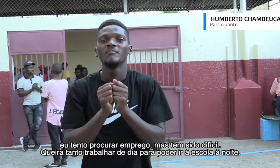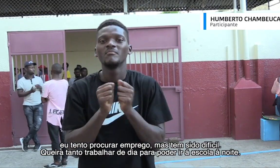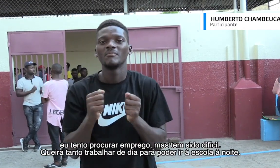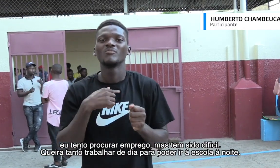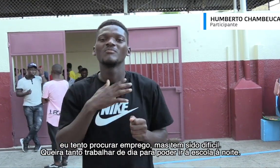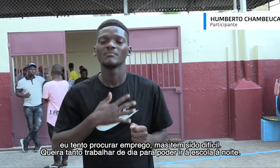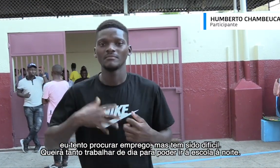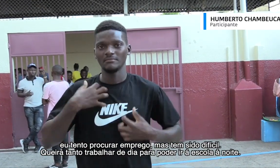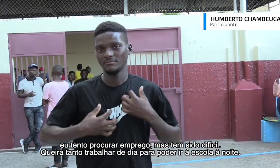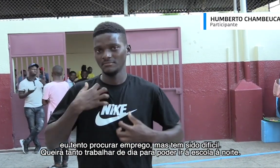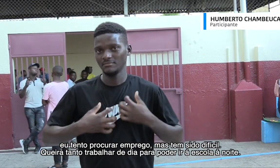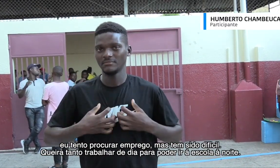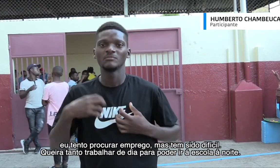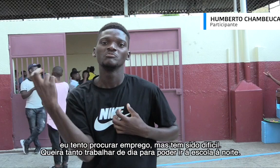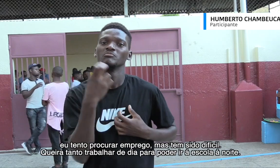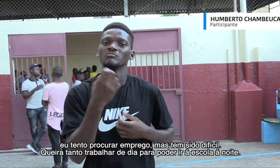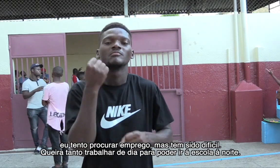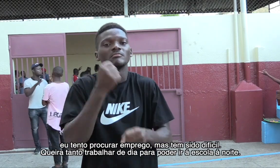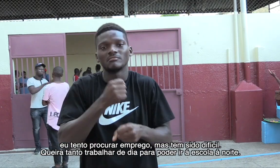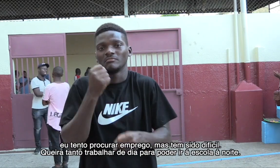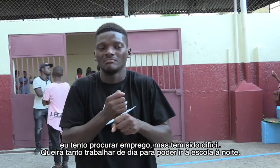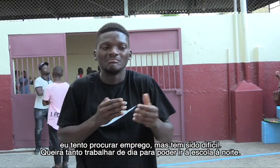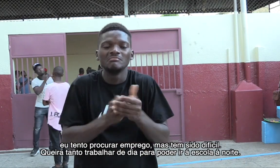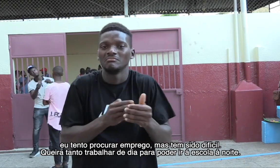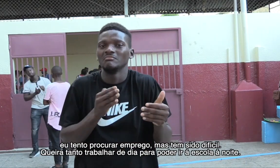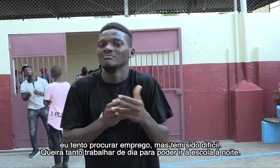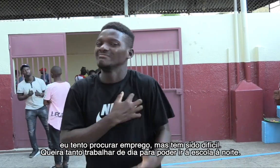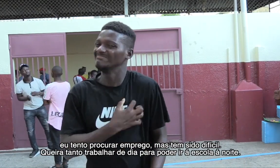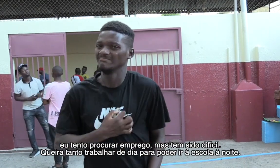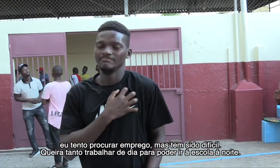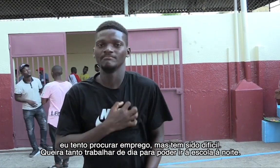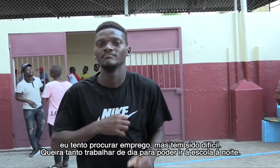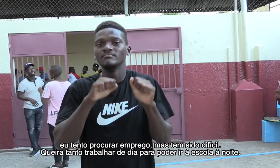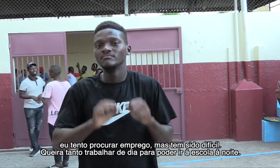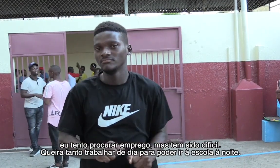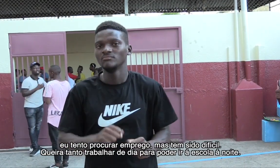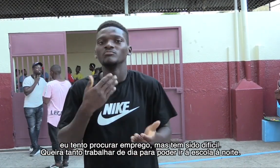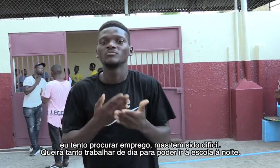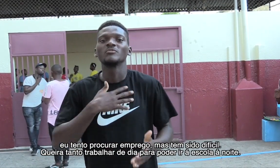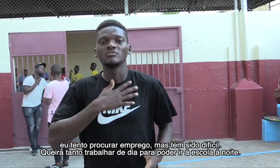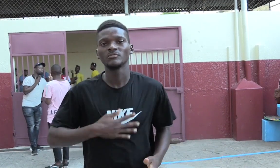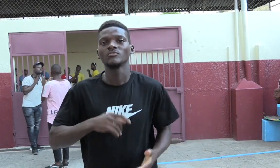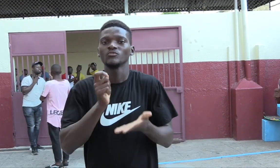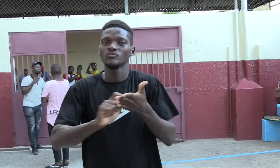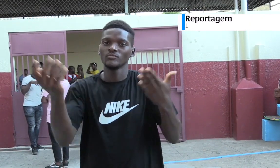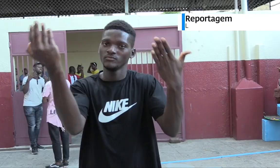mas tem sido difícil. Queria tanto trabalhar de dia para poder ir à escola à noite.